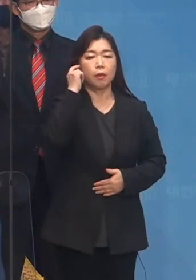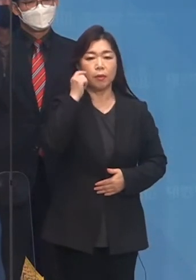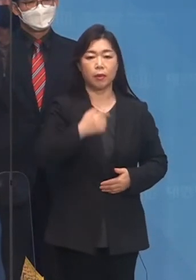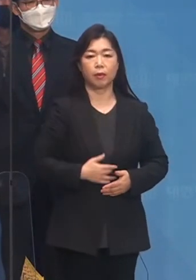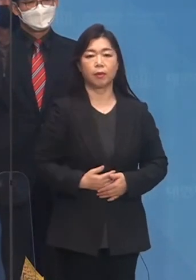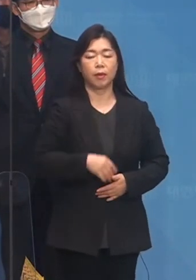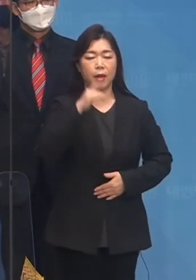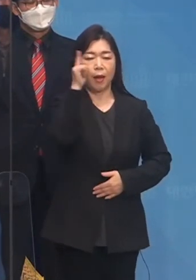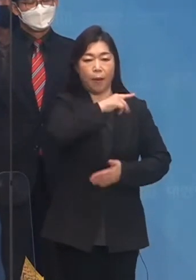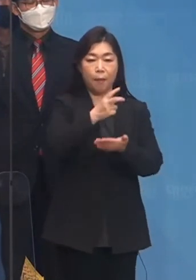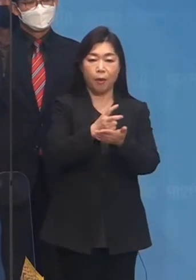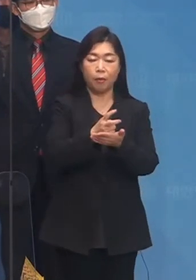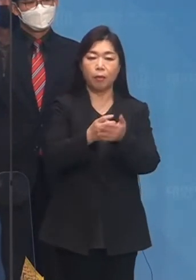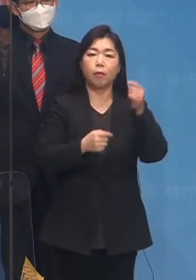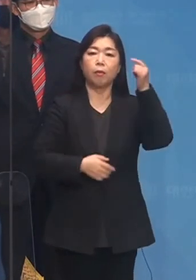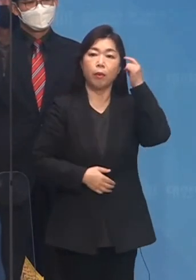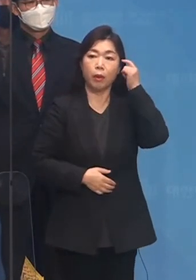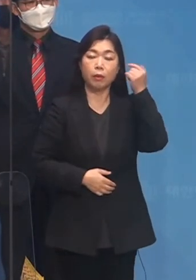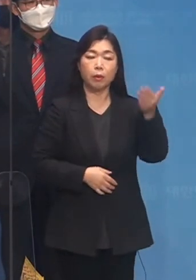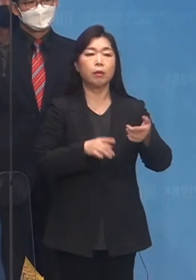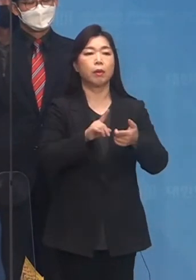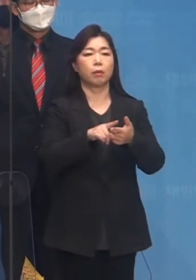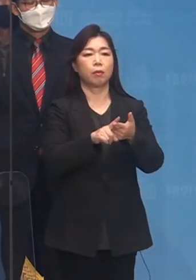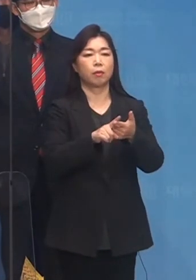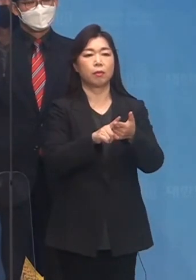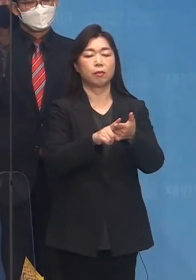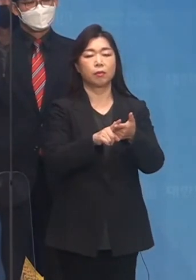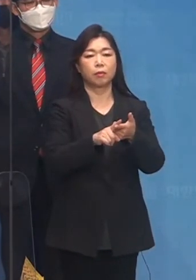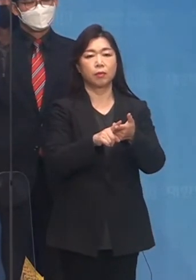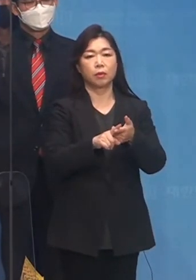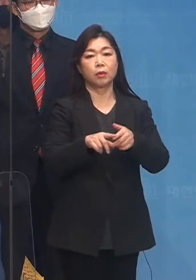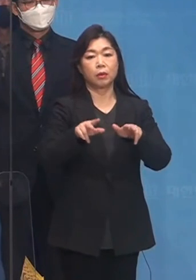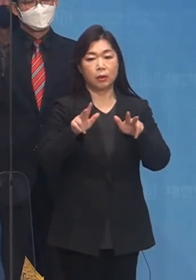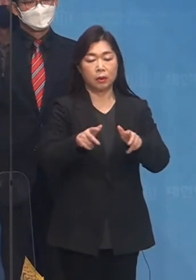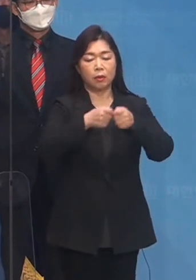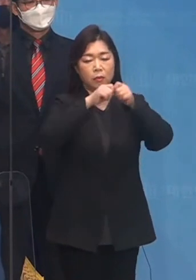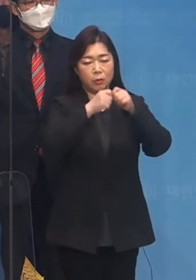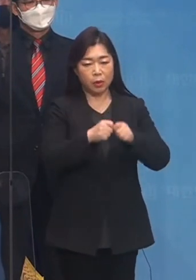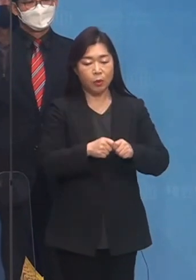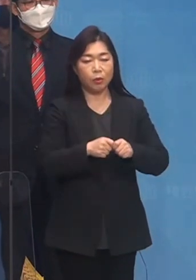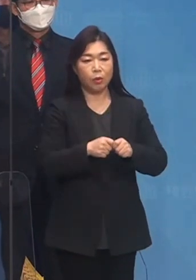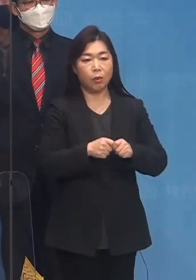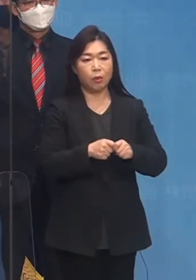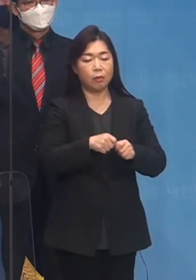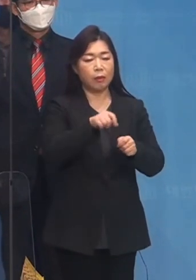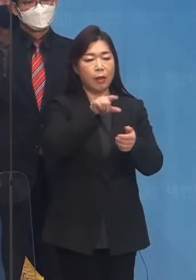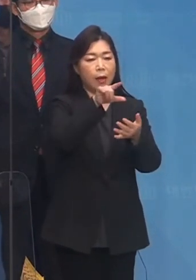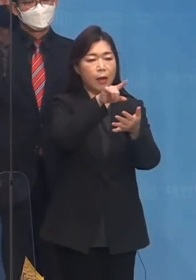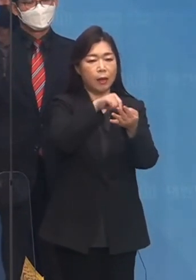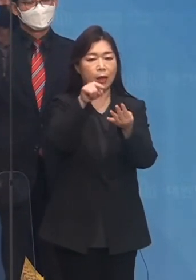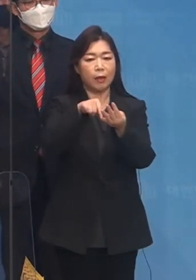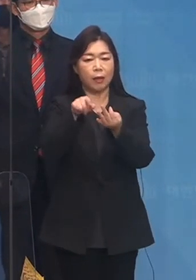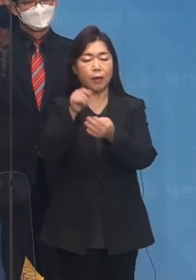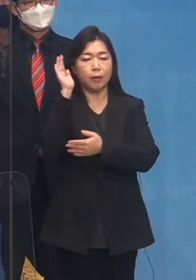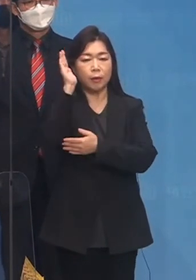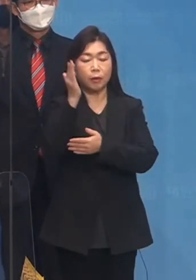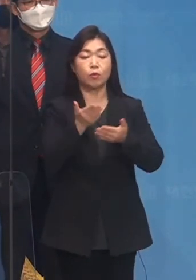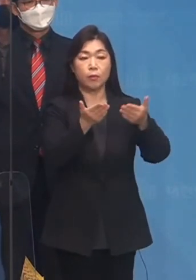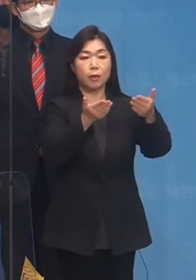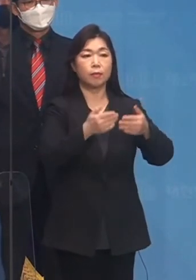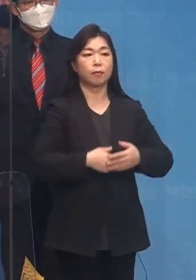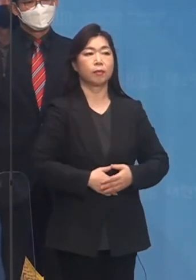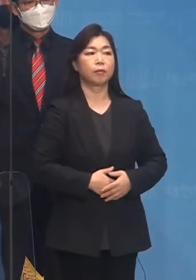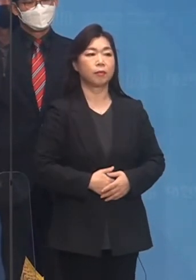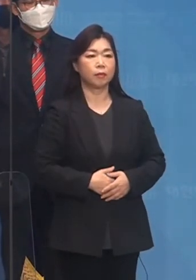이 악법이 왜 악법인지에 대한 것을 제가 구체적으로 조목조목 이야기를 해볼까